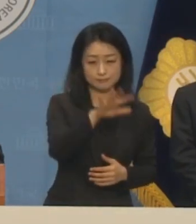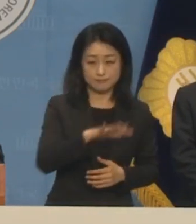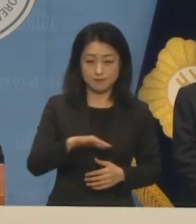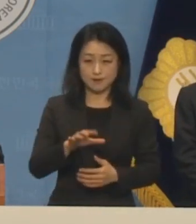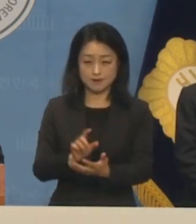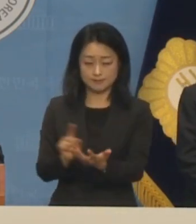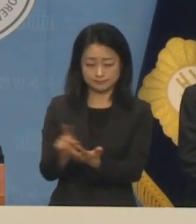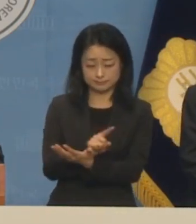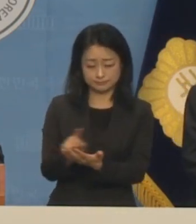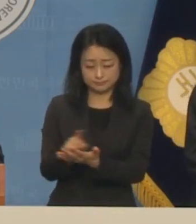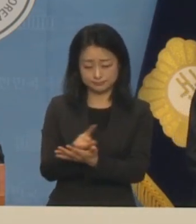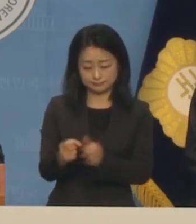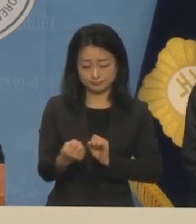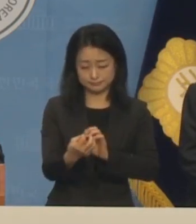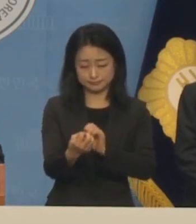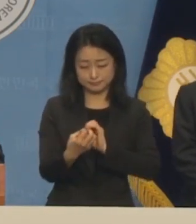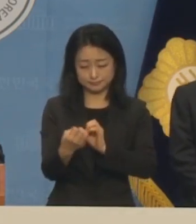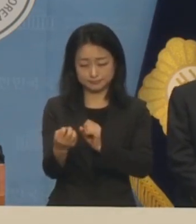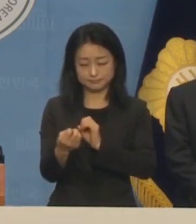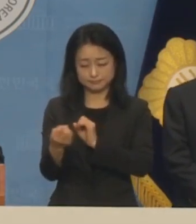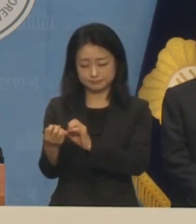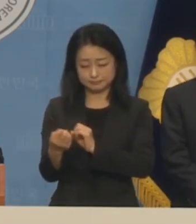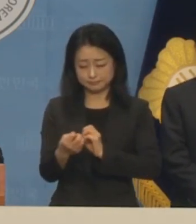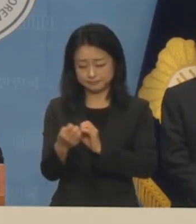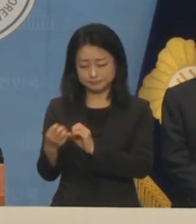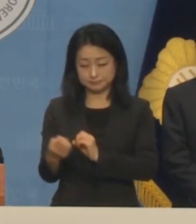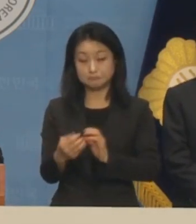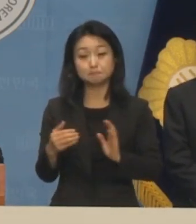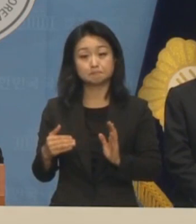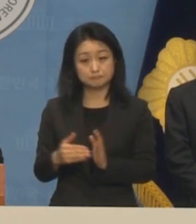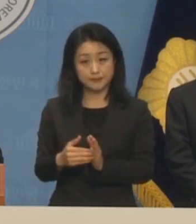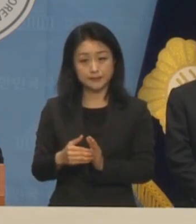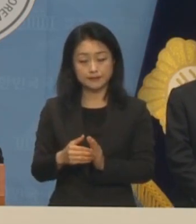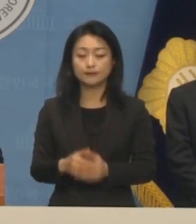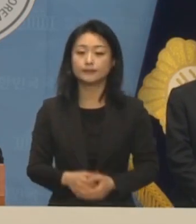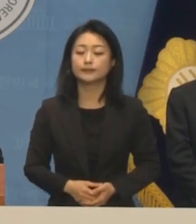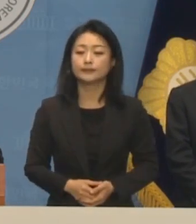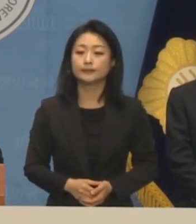논의들을 했습니다. 그래서 지금 상황의